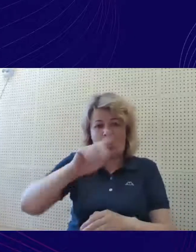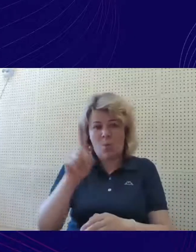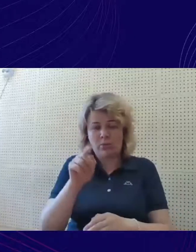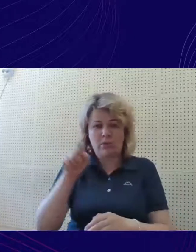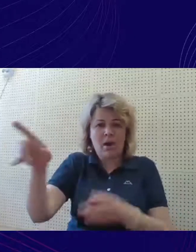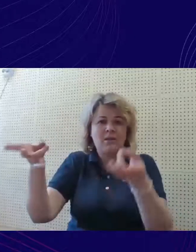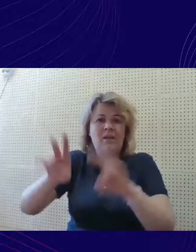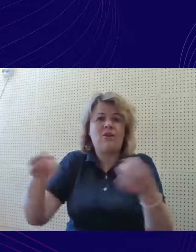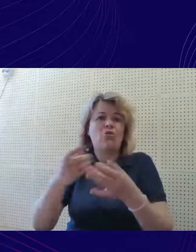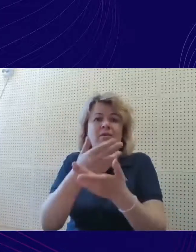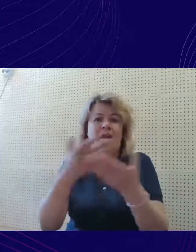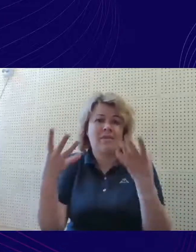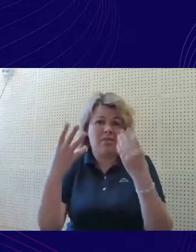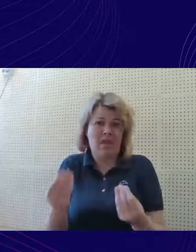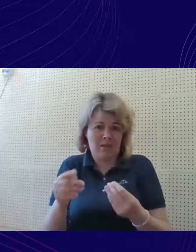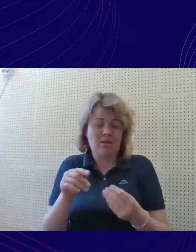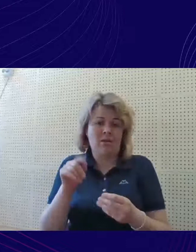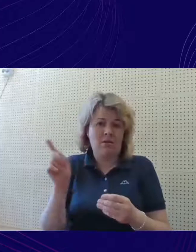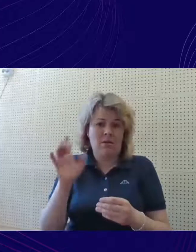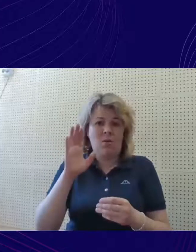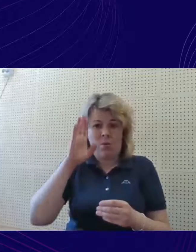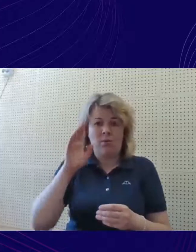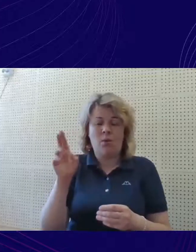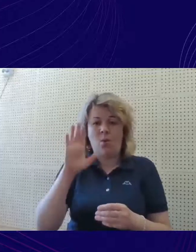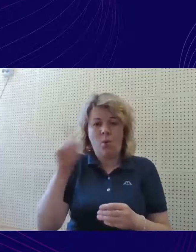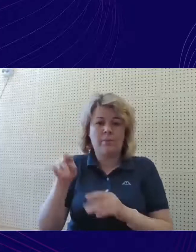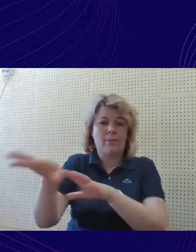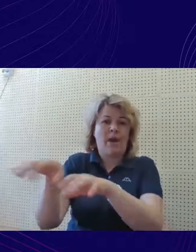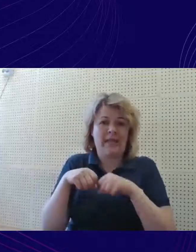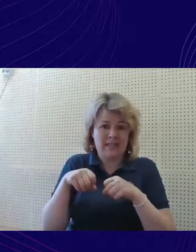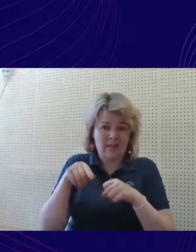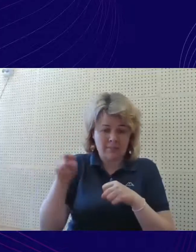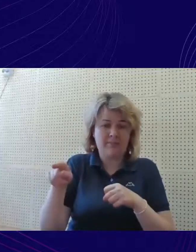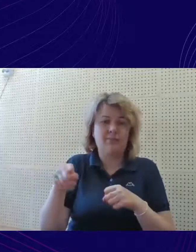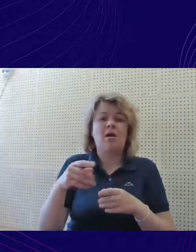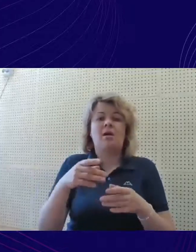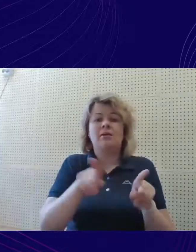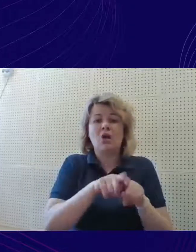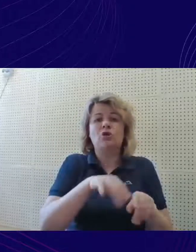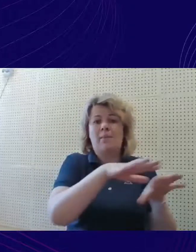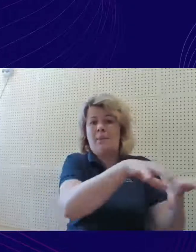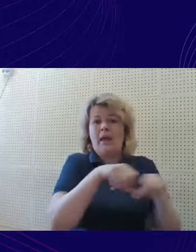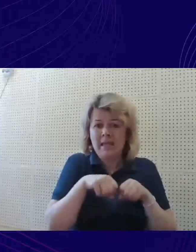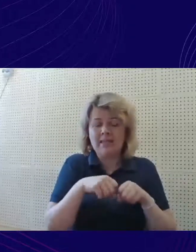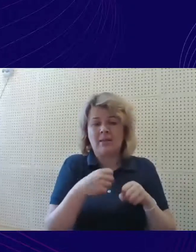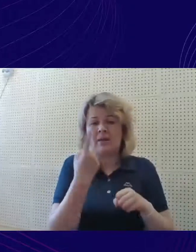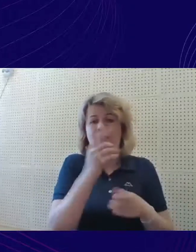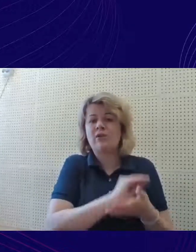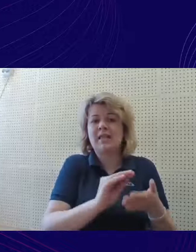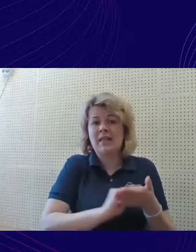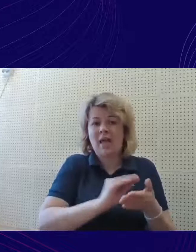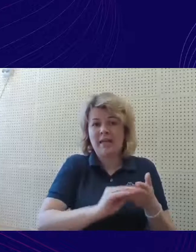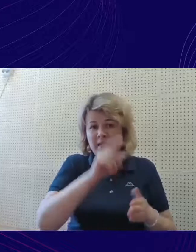доснять. Вот, похитил одного из сценаристов, работавших на другой студии над другим проектом, запер